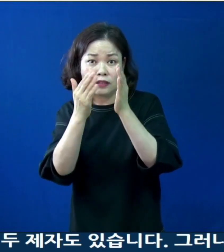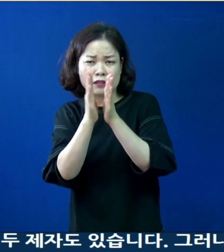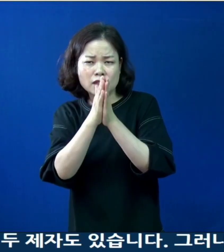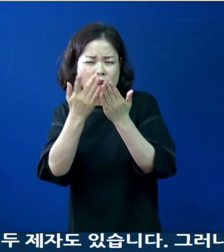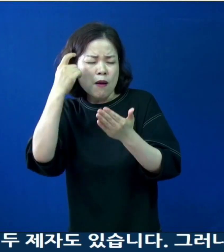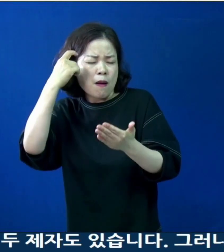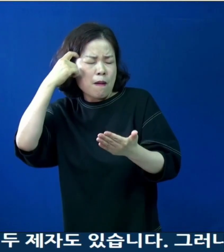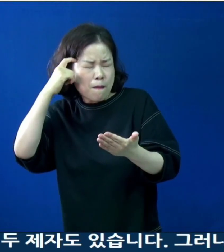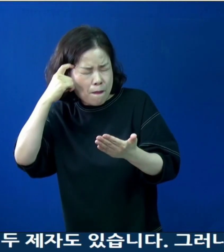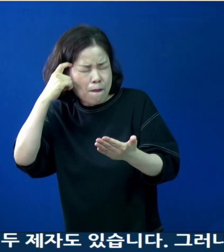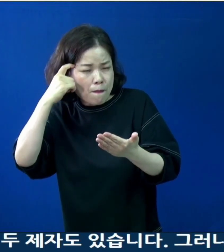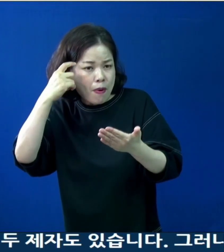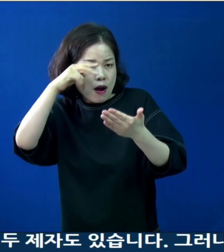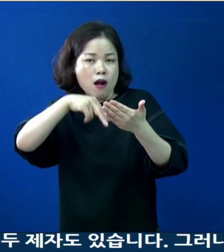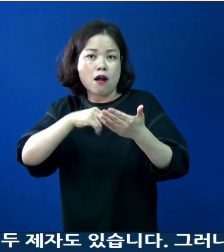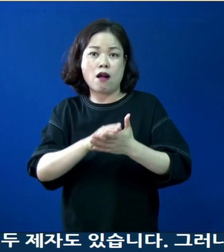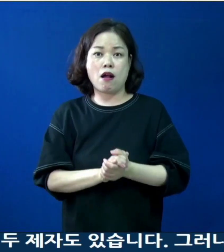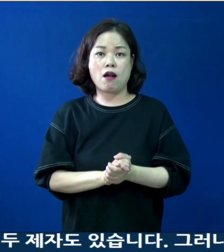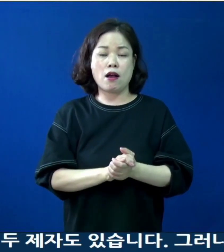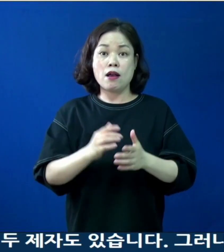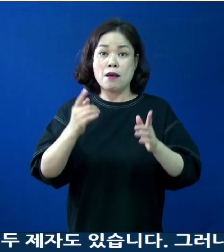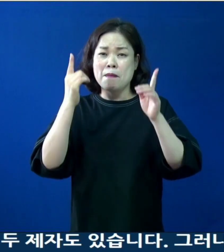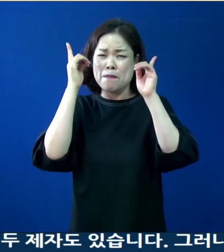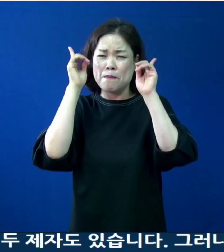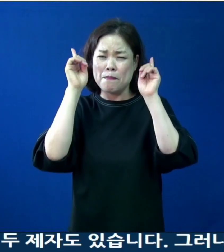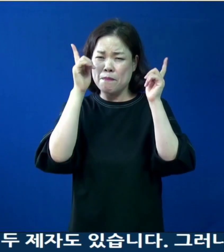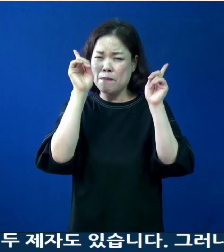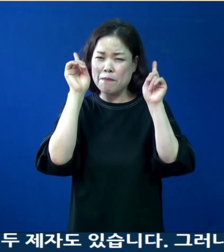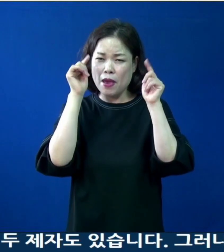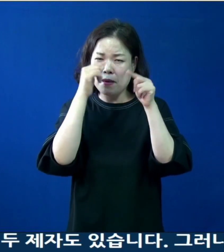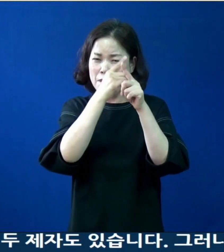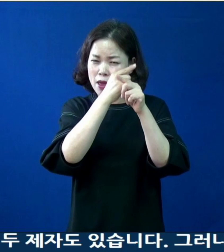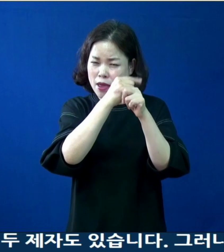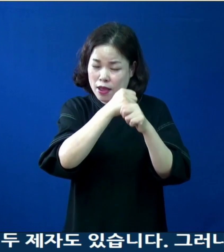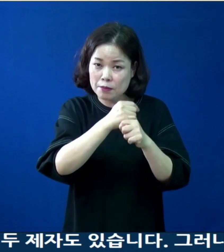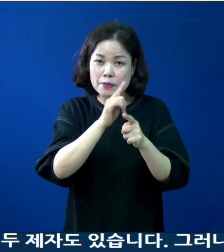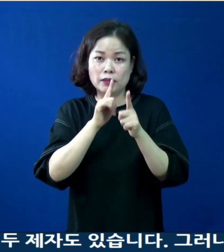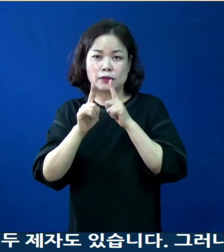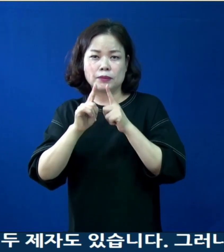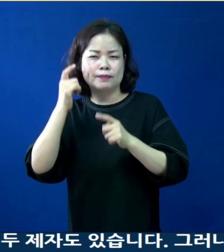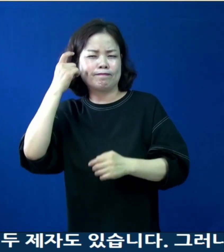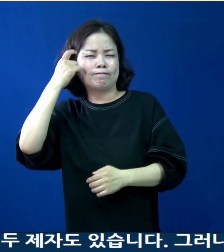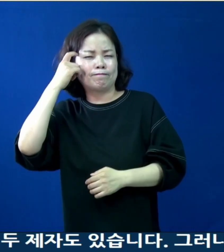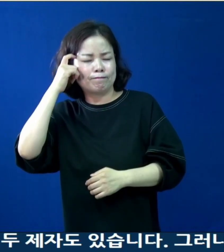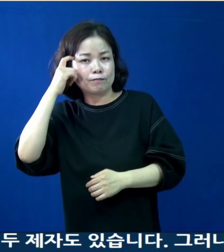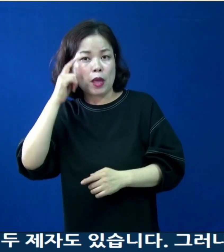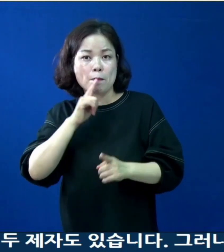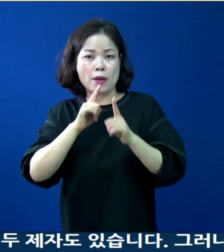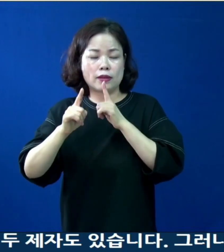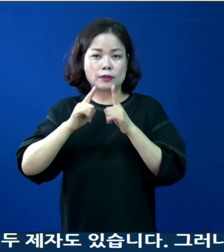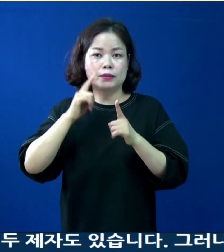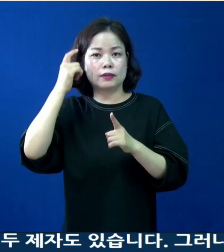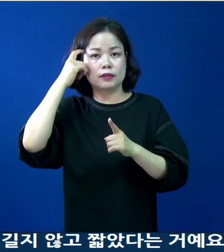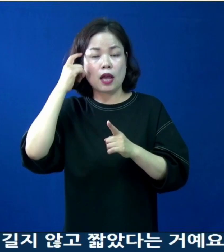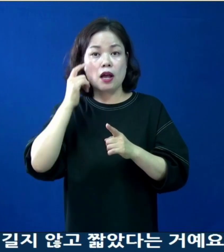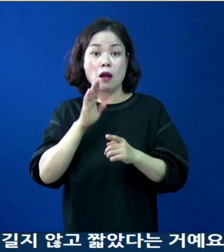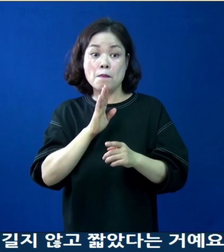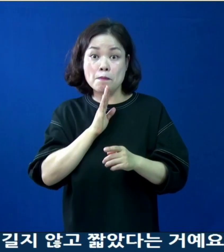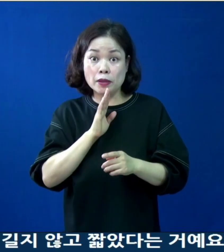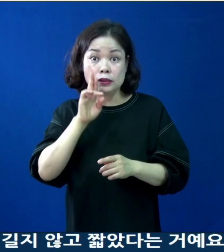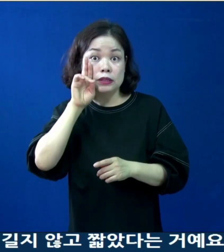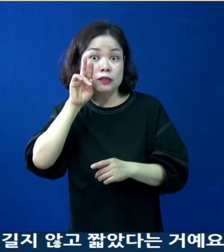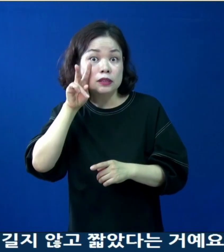성경을 상고하고 이렇게 되어 있어요. 날마다 성경을 상고하고, 그래서 이것이